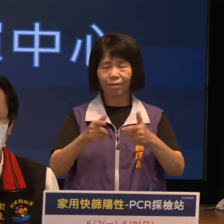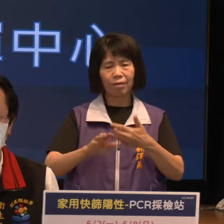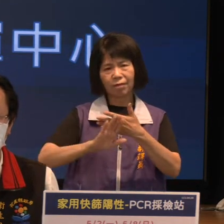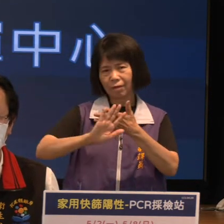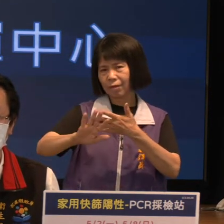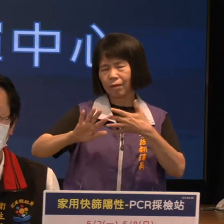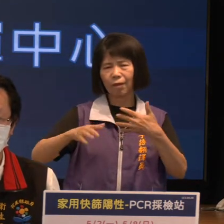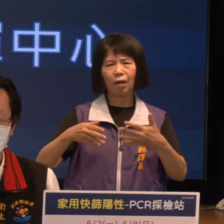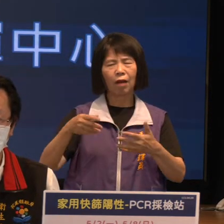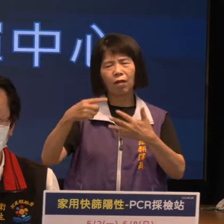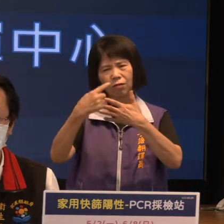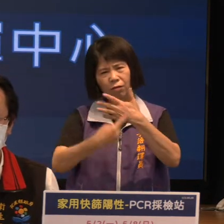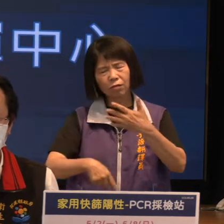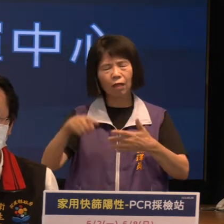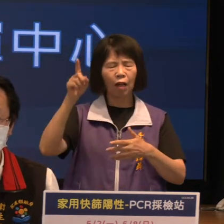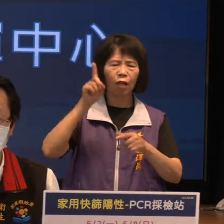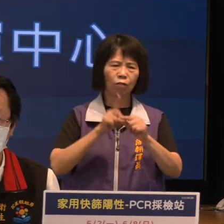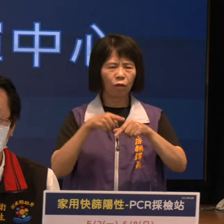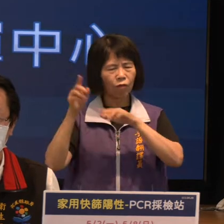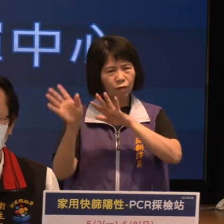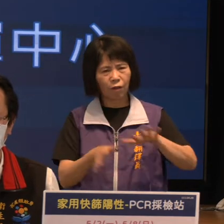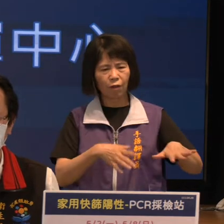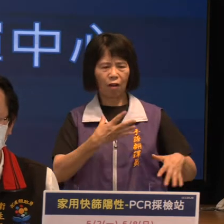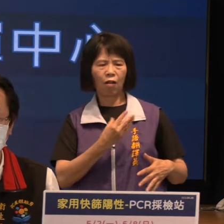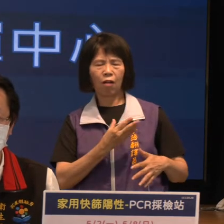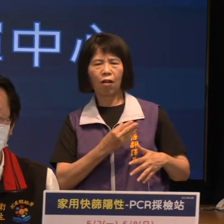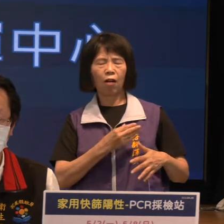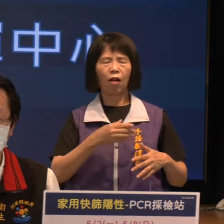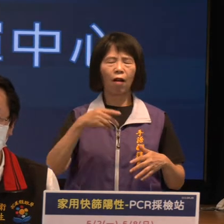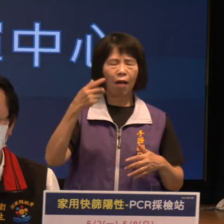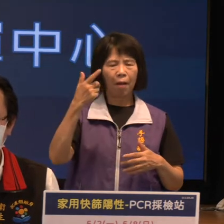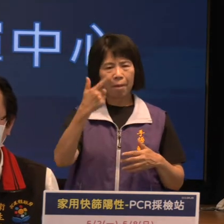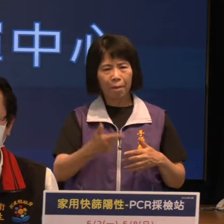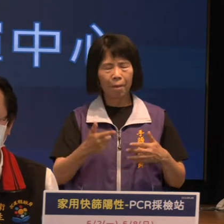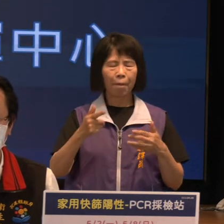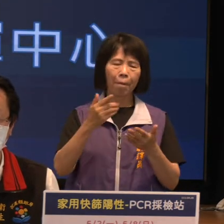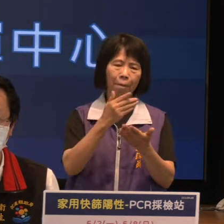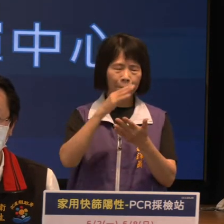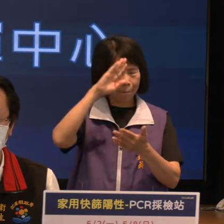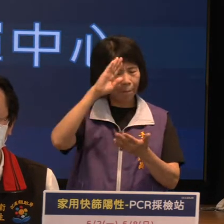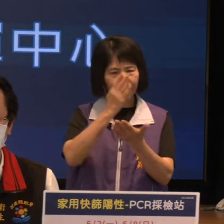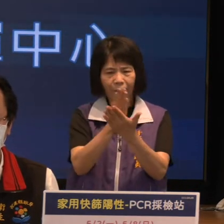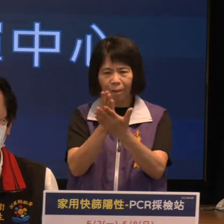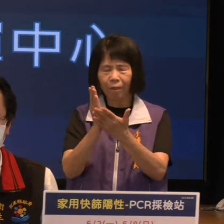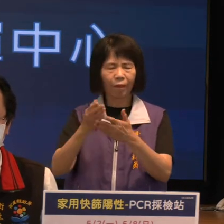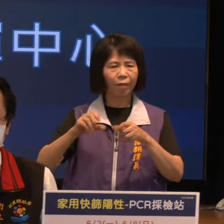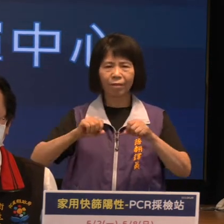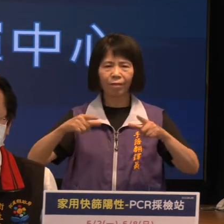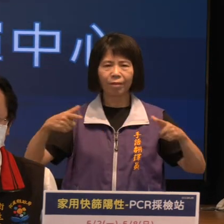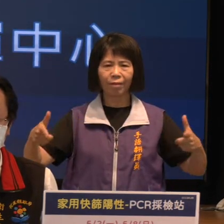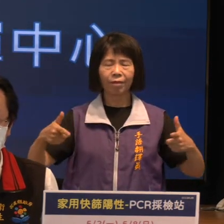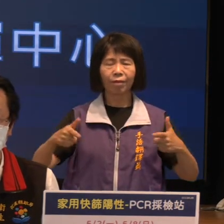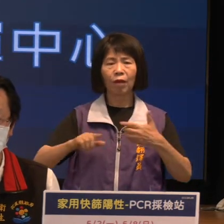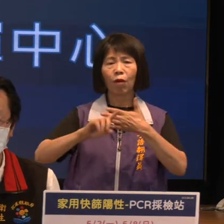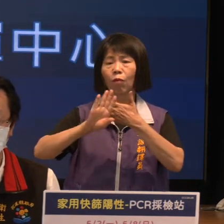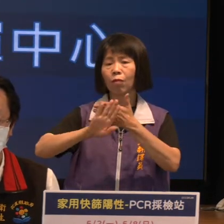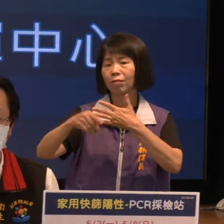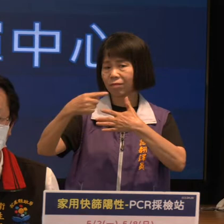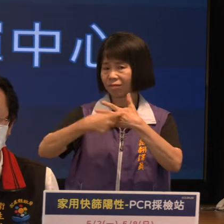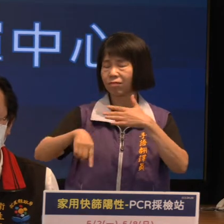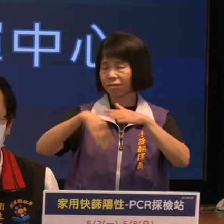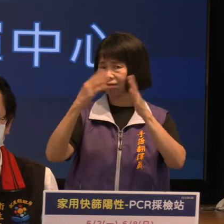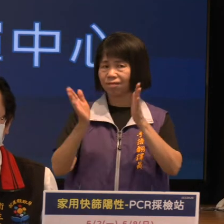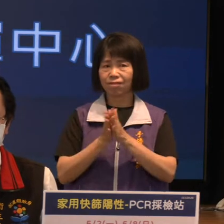太多脑中风、心肌梗塞、慢性肾病等等很多外伤的病人都需要在这医